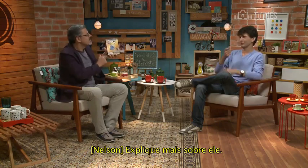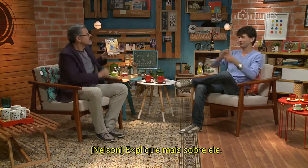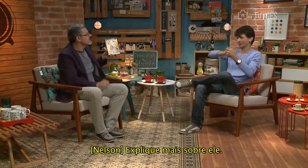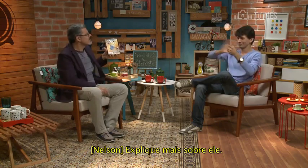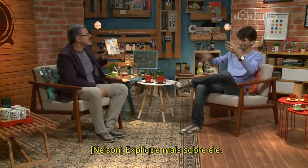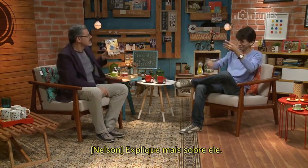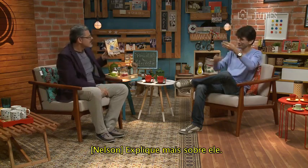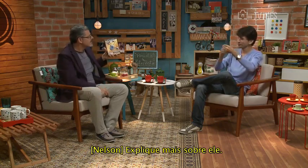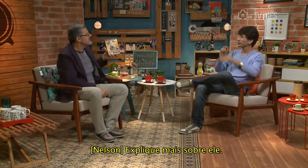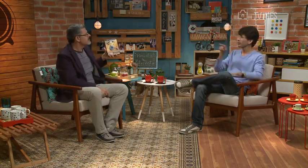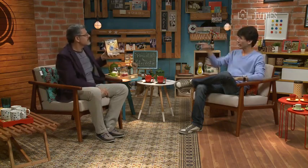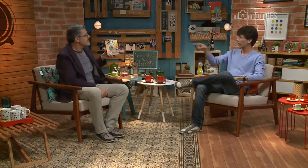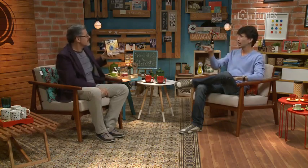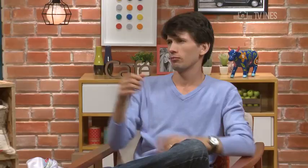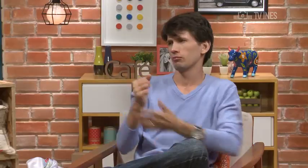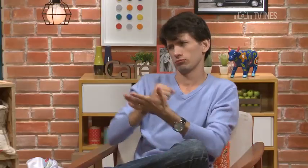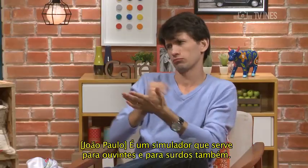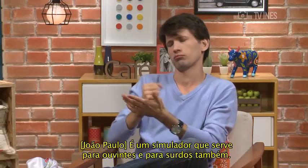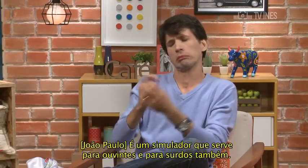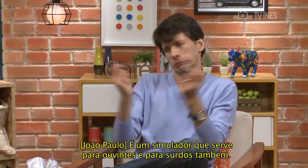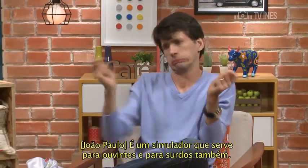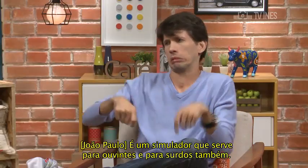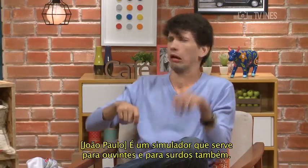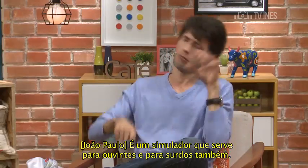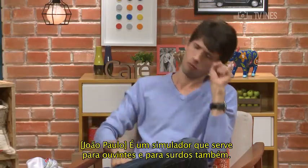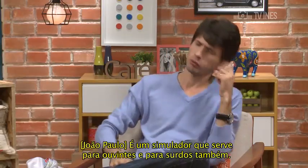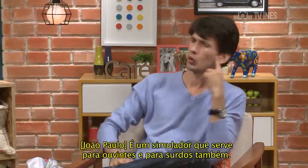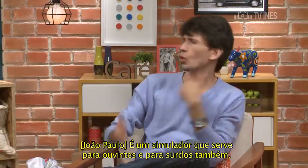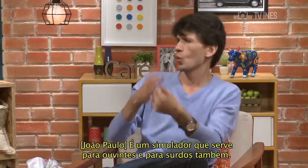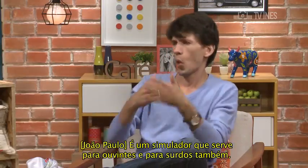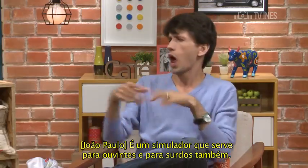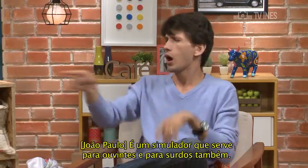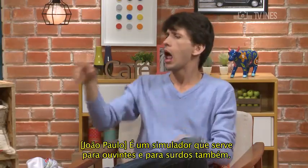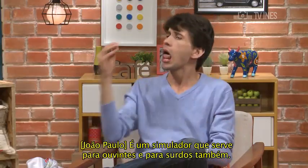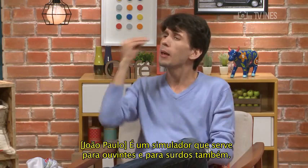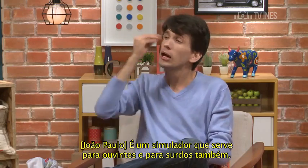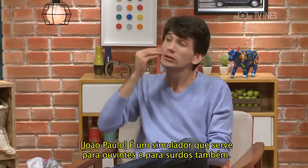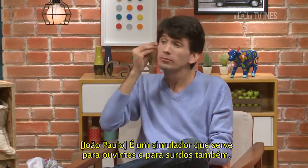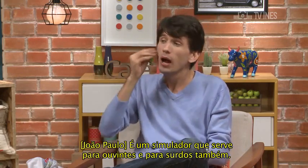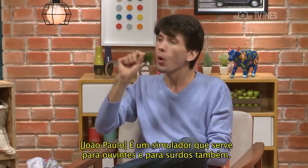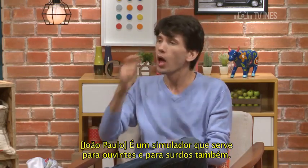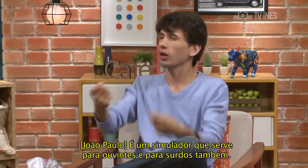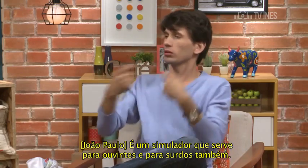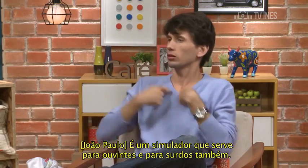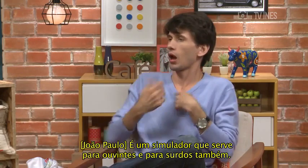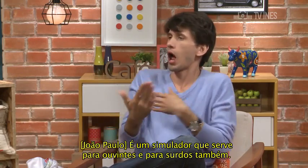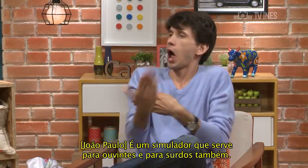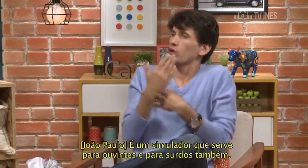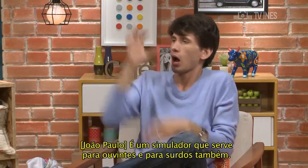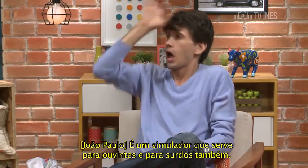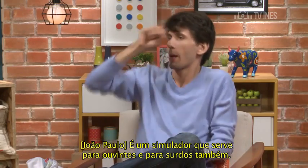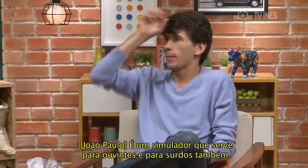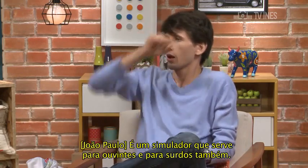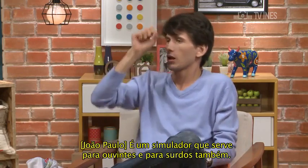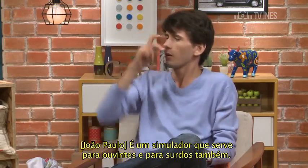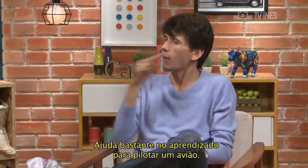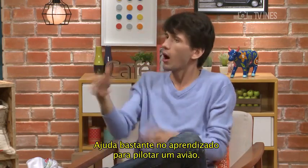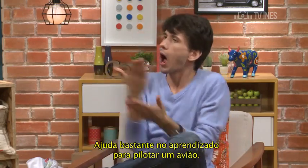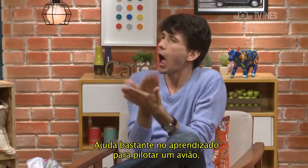mais sobre ele Esse é um simulador que serve para o vinte e para surdos também ajuda bastante